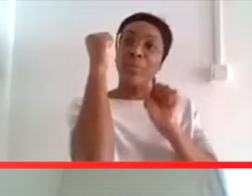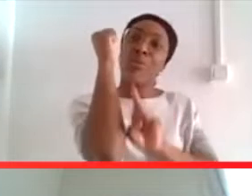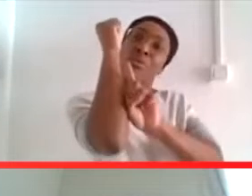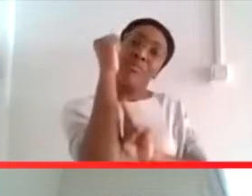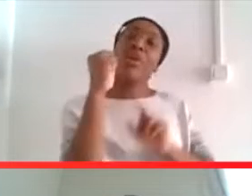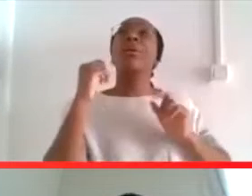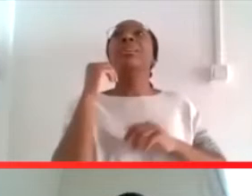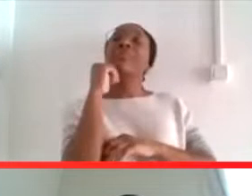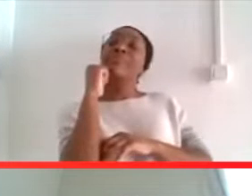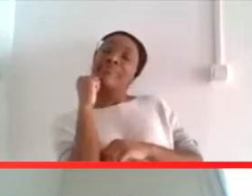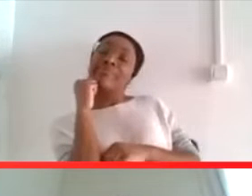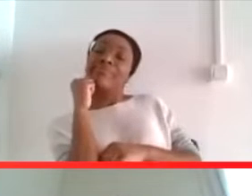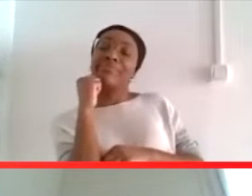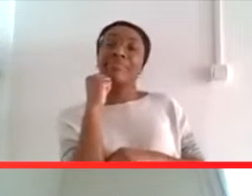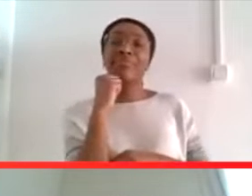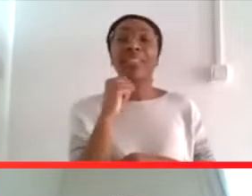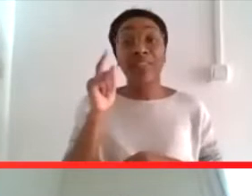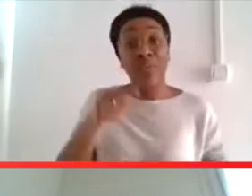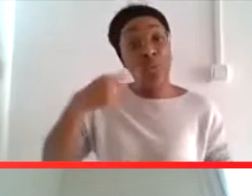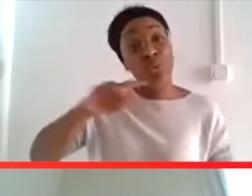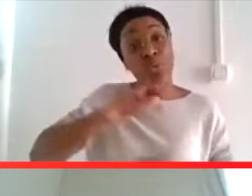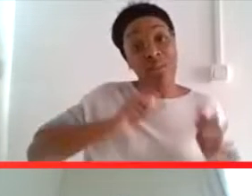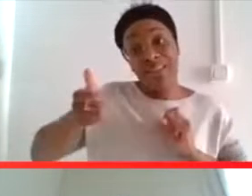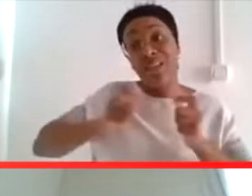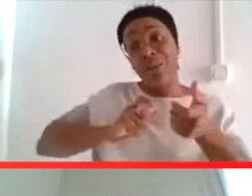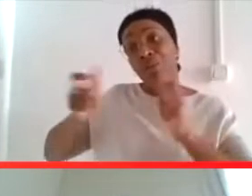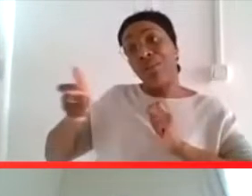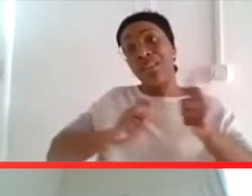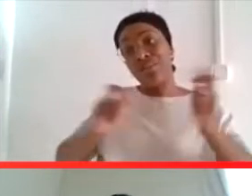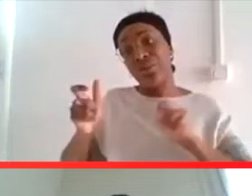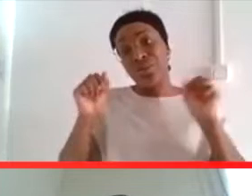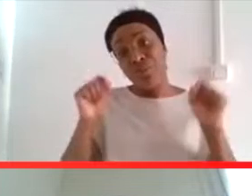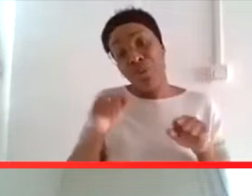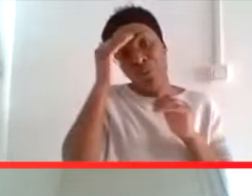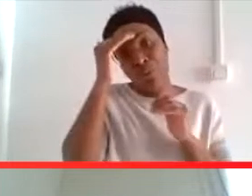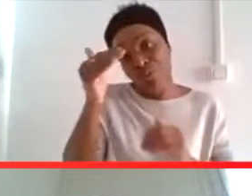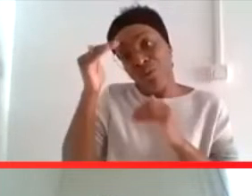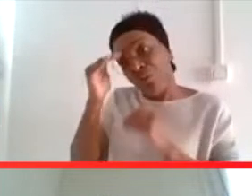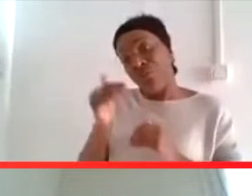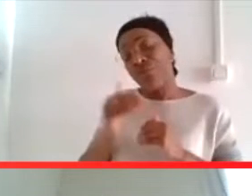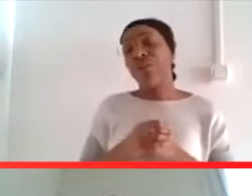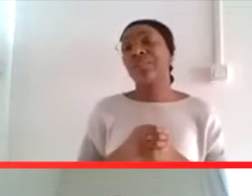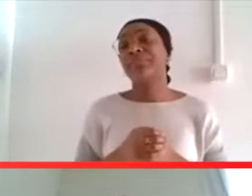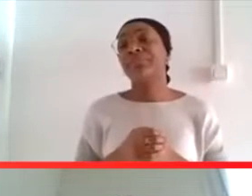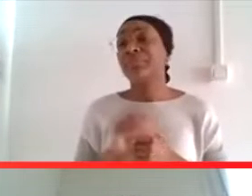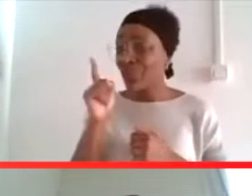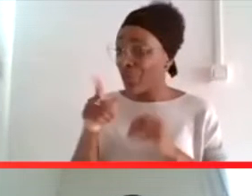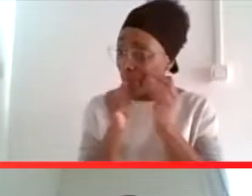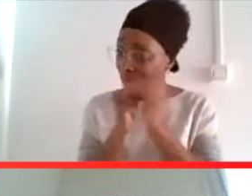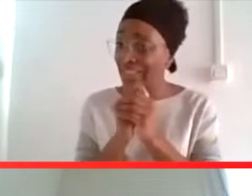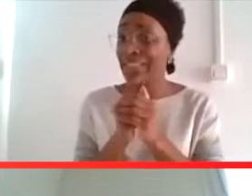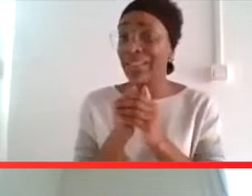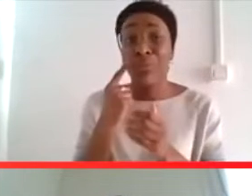inébranlable, et qu'on soit des appuis les uns pour les autres. Alors que ça soit notre prière aussi pour cette année, de dire: «Seigneur, rends-nous